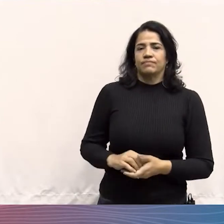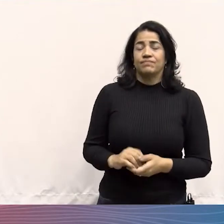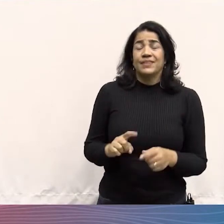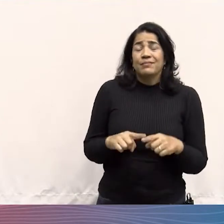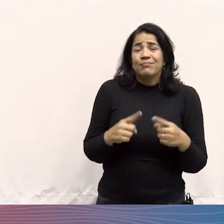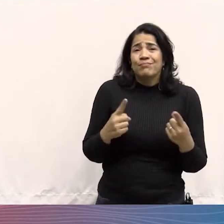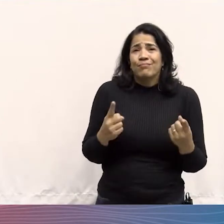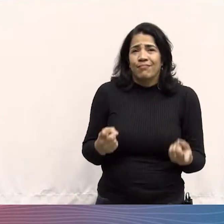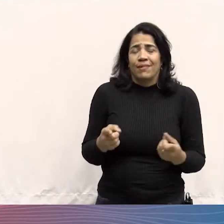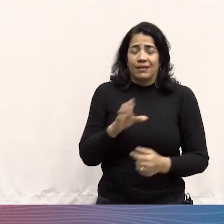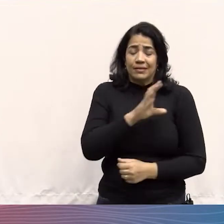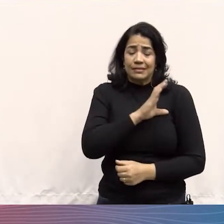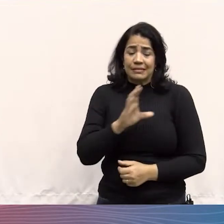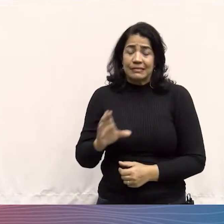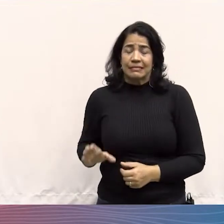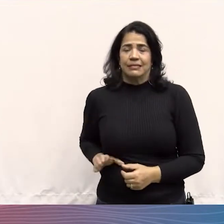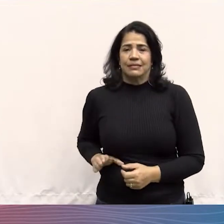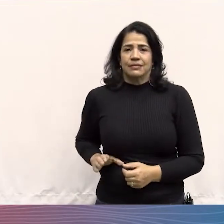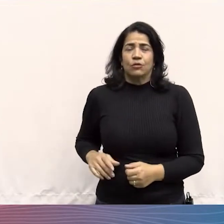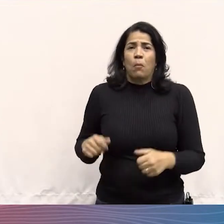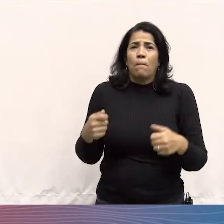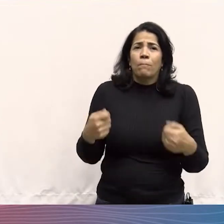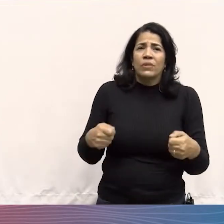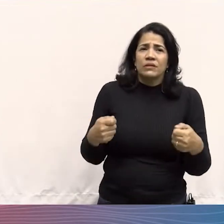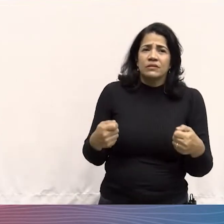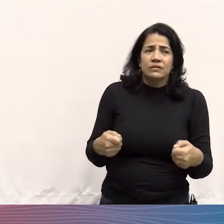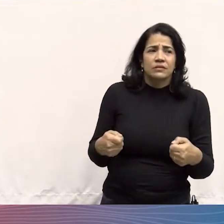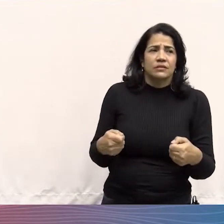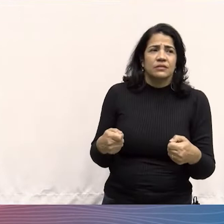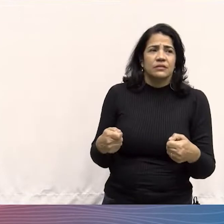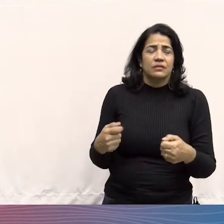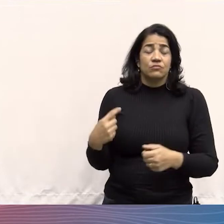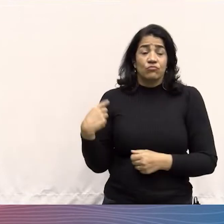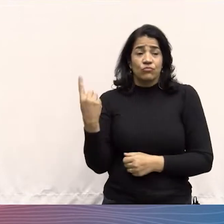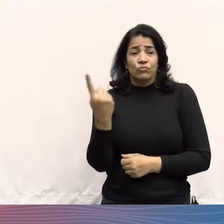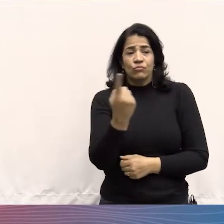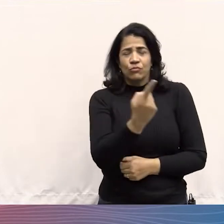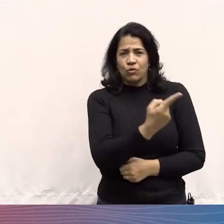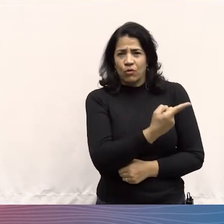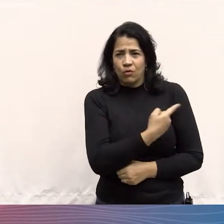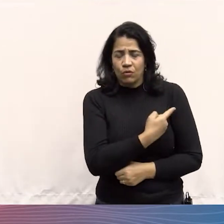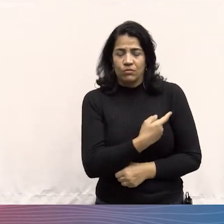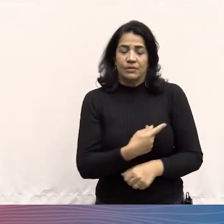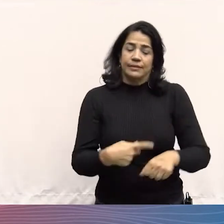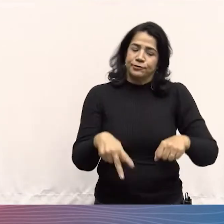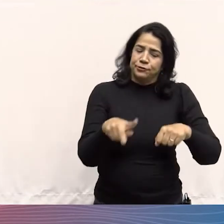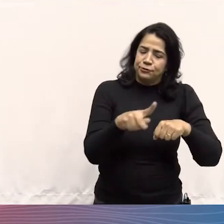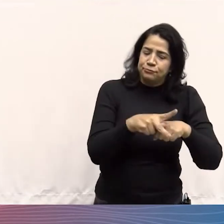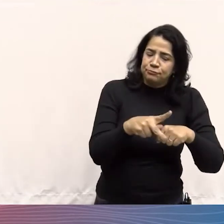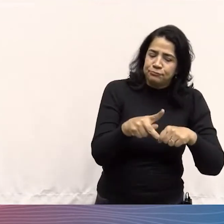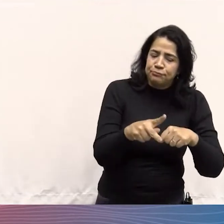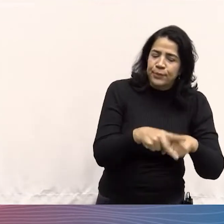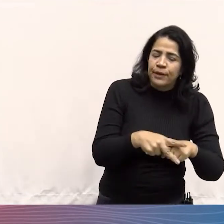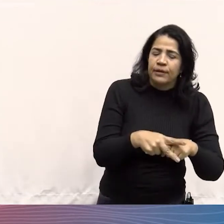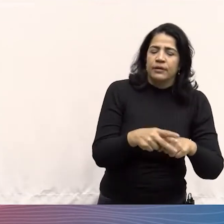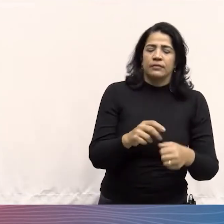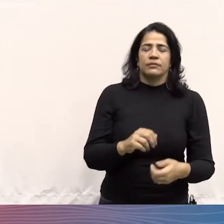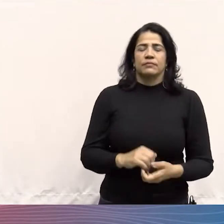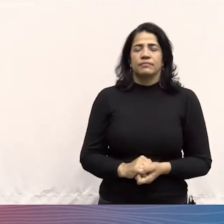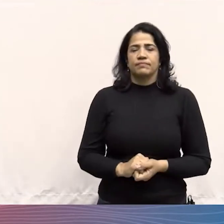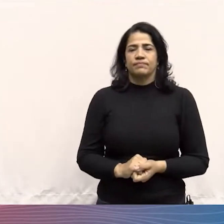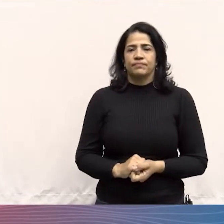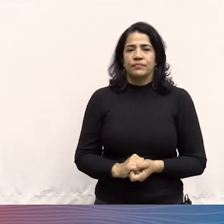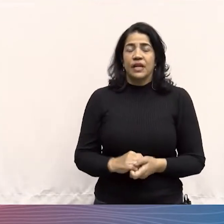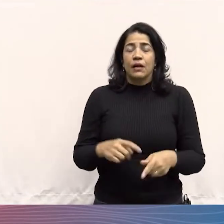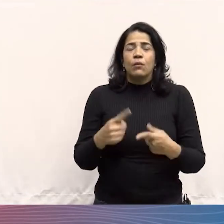fazer sozinho. Ele então disse para Pedro: eu também te digo. Tá bom, você falou